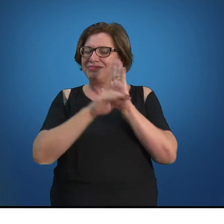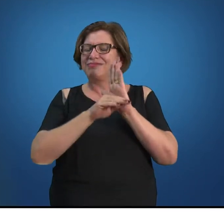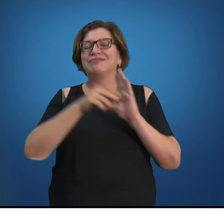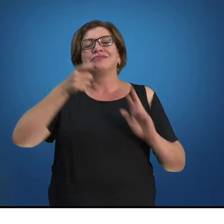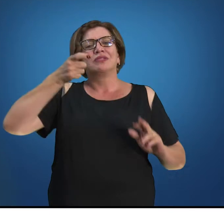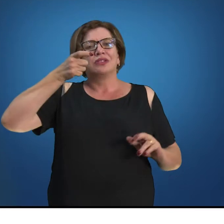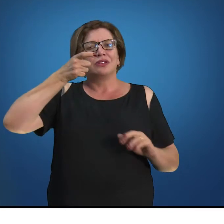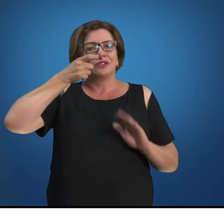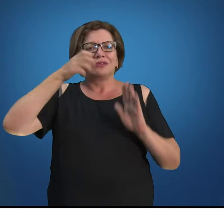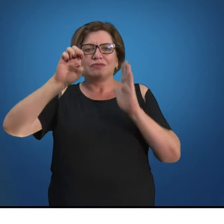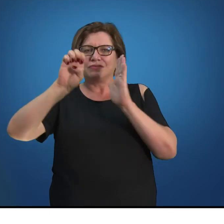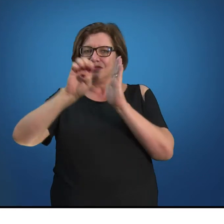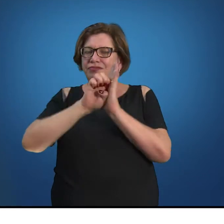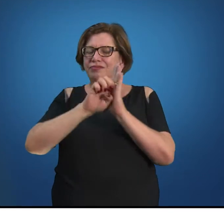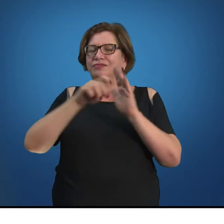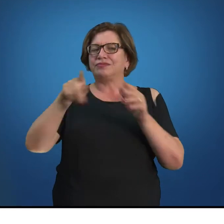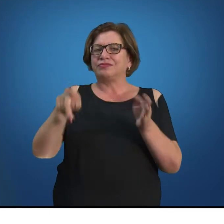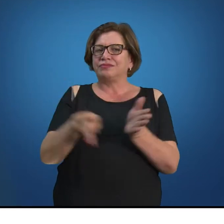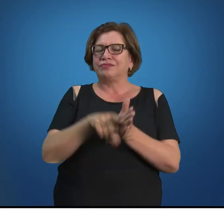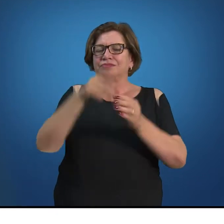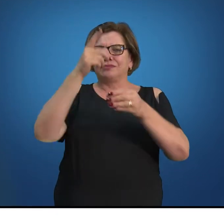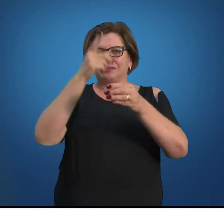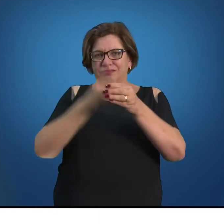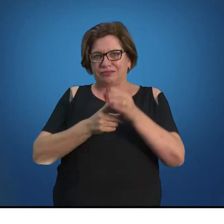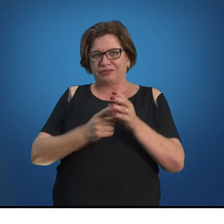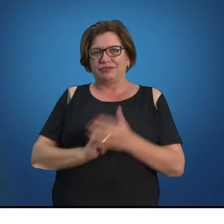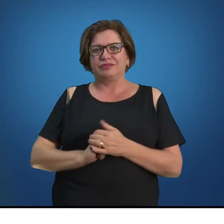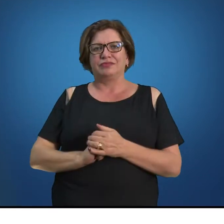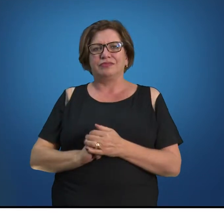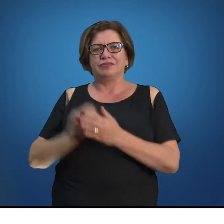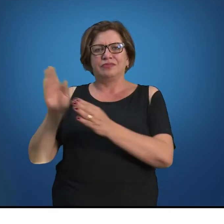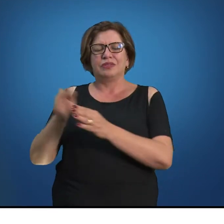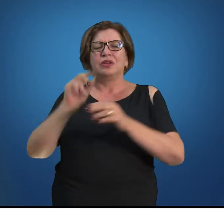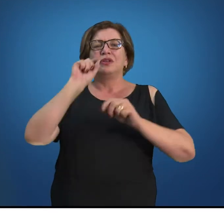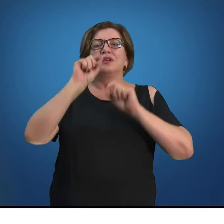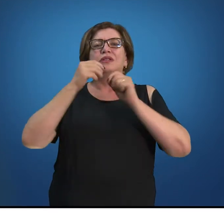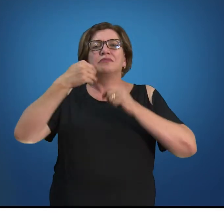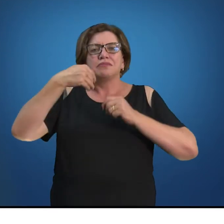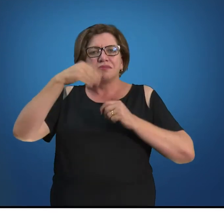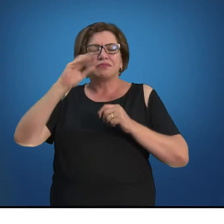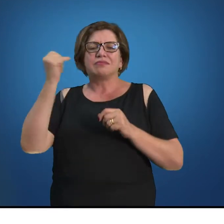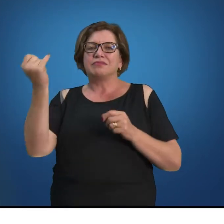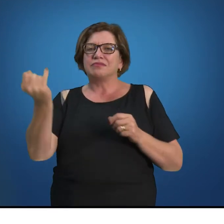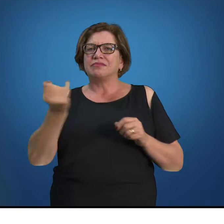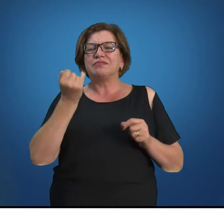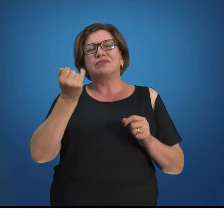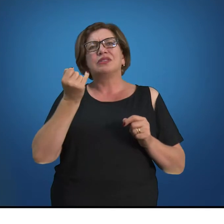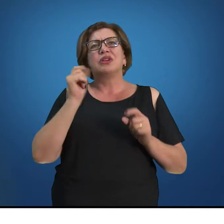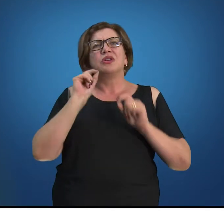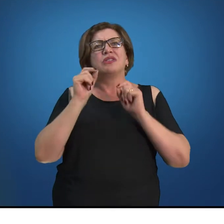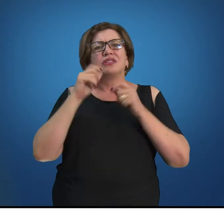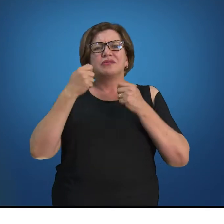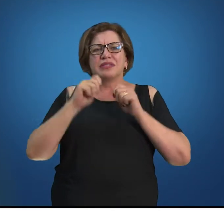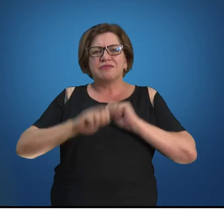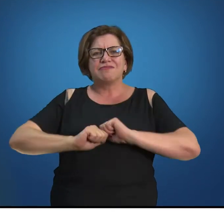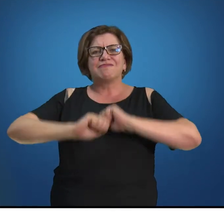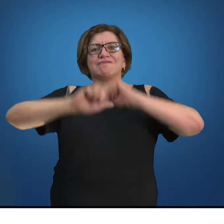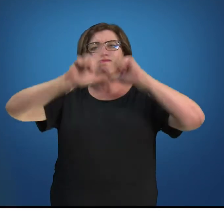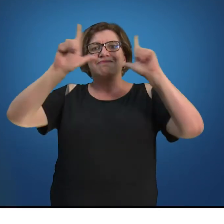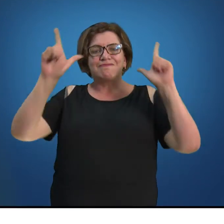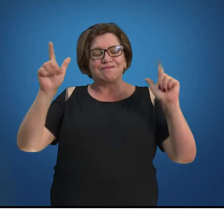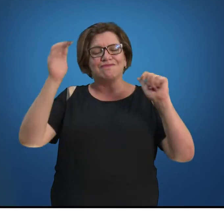então, o Estatuto das Cidades. O que é mais importante e o que talvez precisamos deixar mais